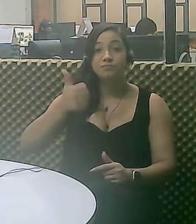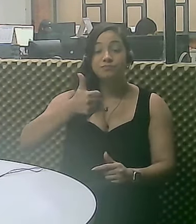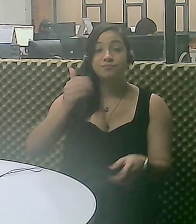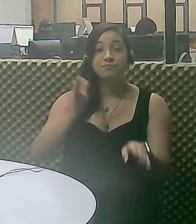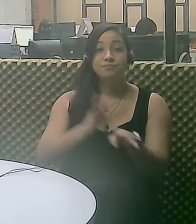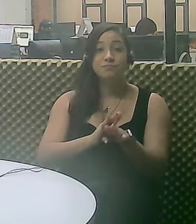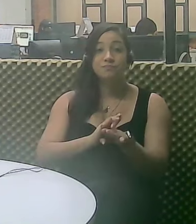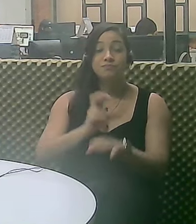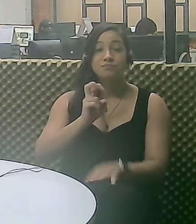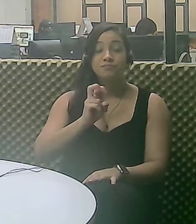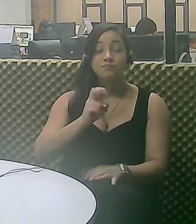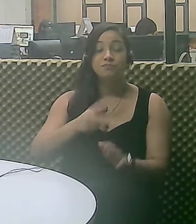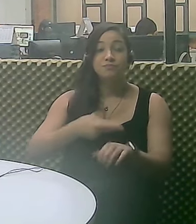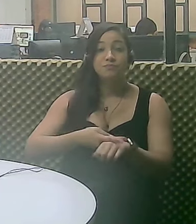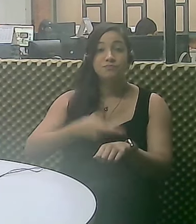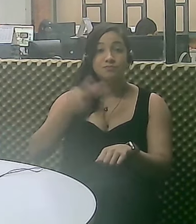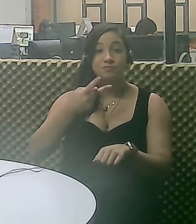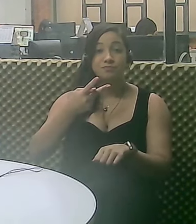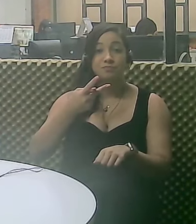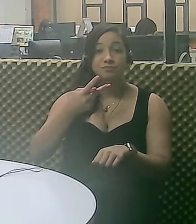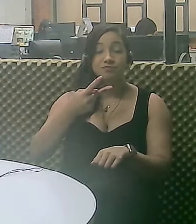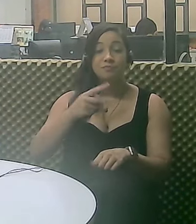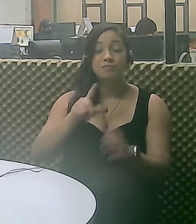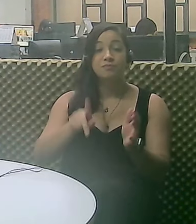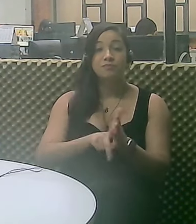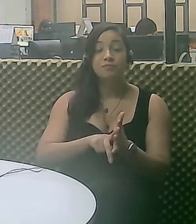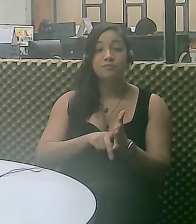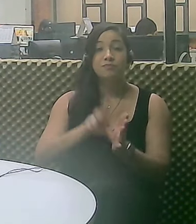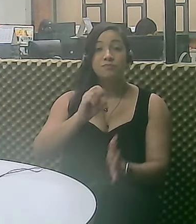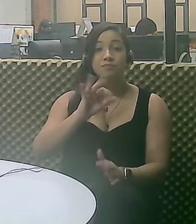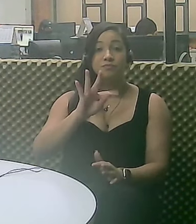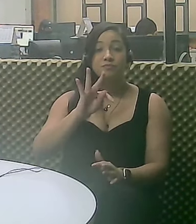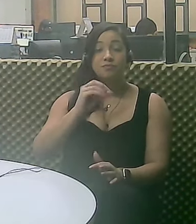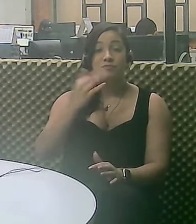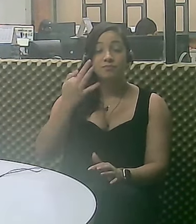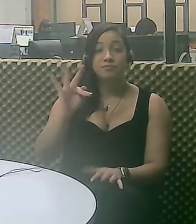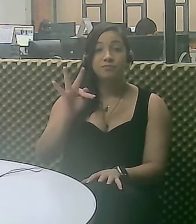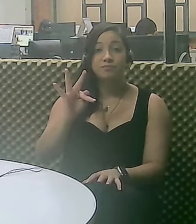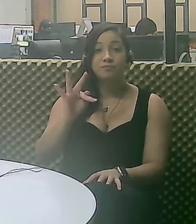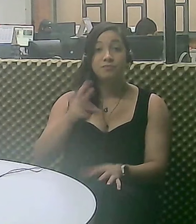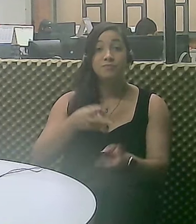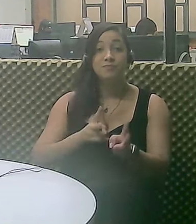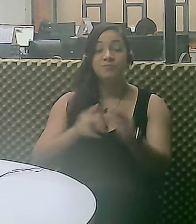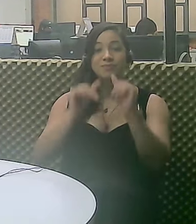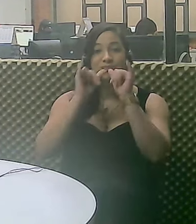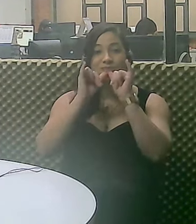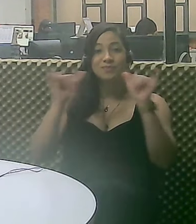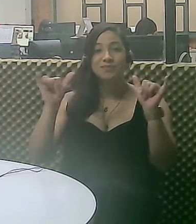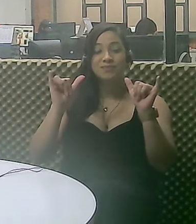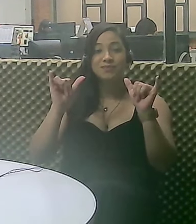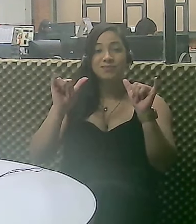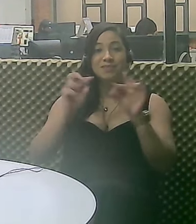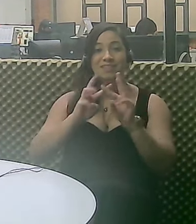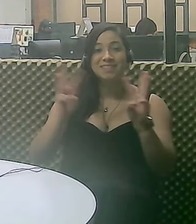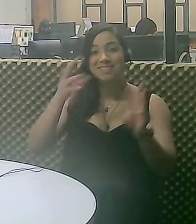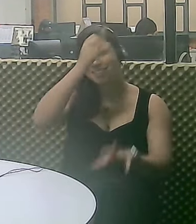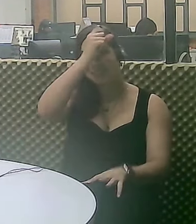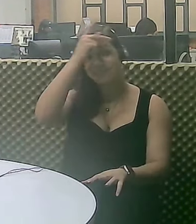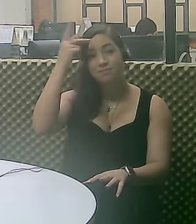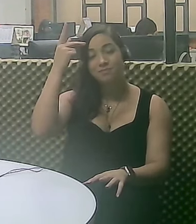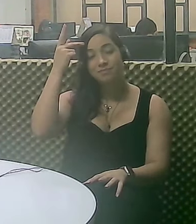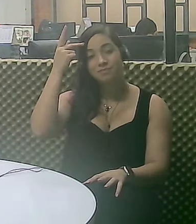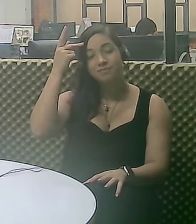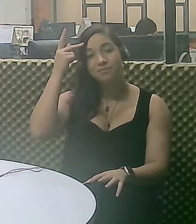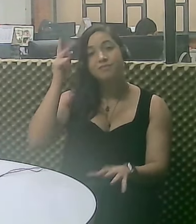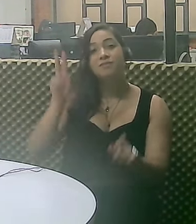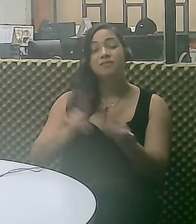ao 5º prêmio da extração da Loteria Federal. O resultado do sorteio é sempre divulgado por meio do portal da Prefeitura e